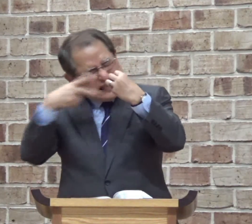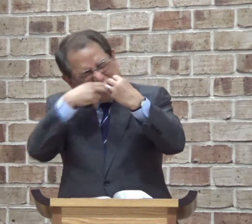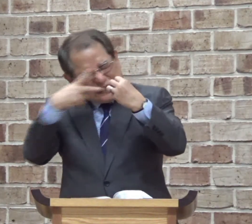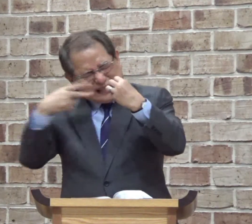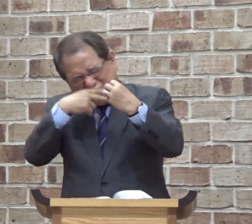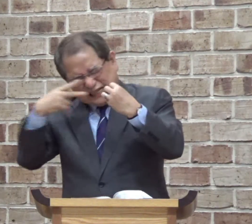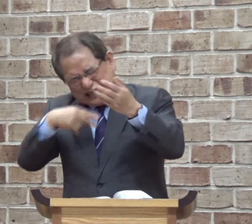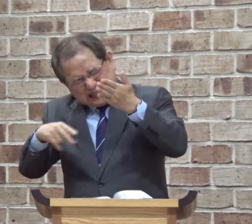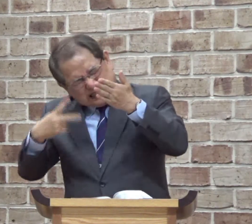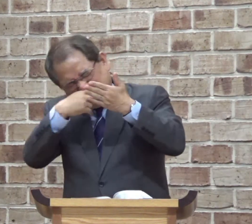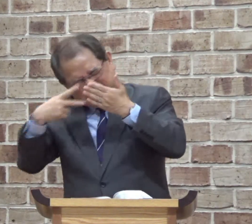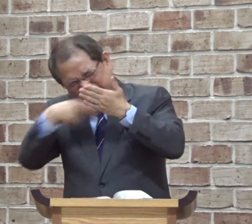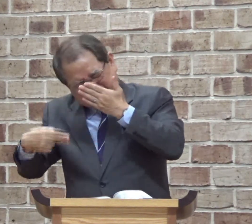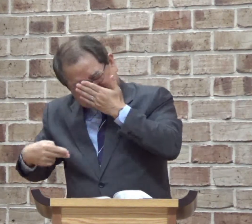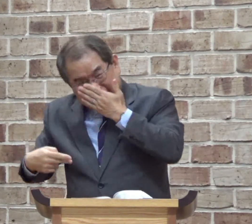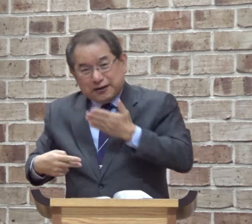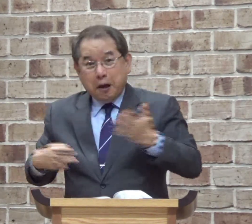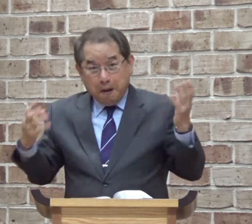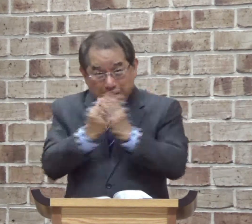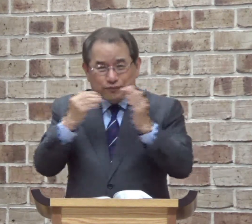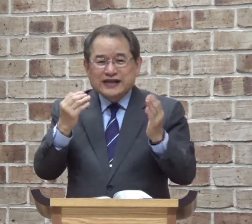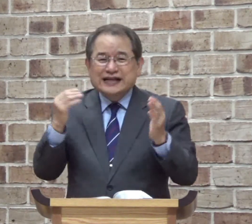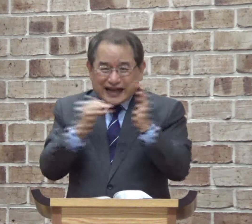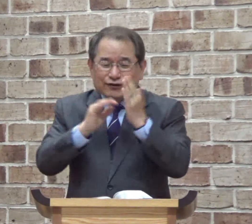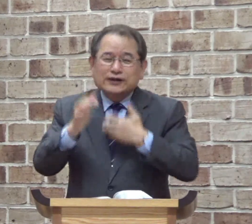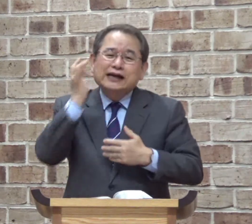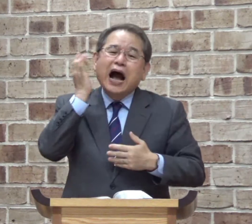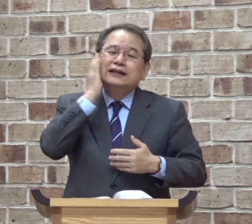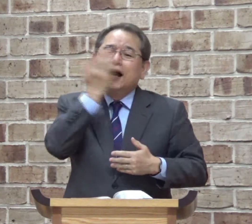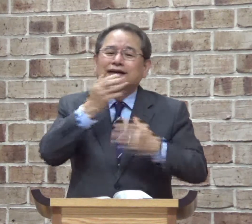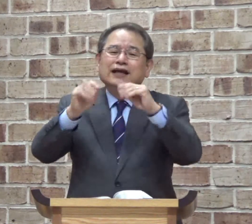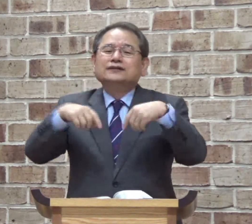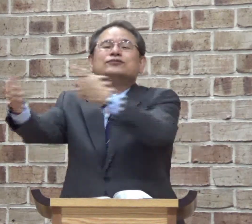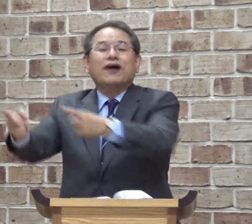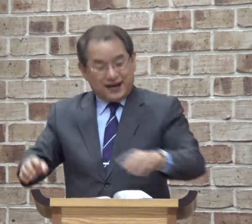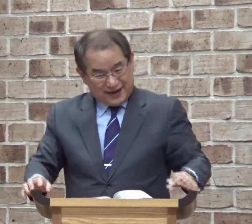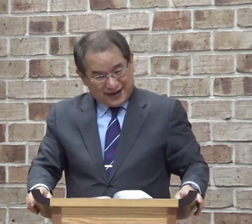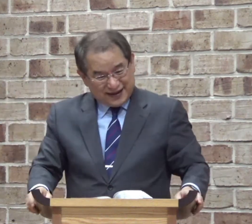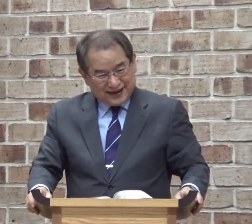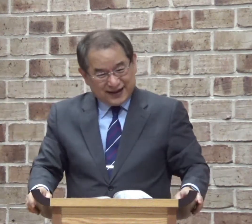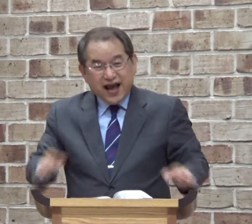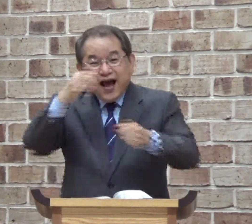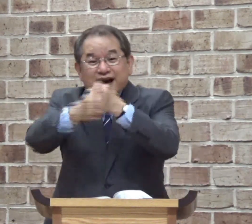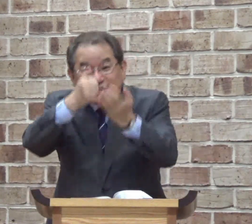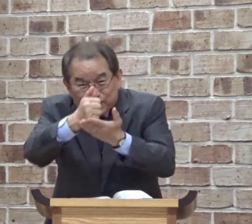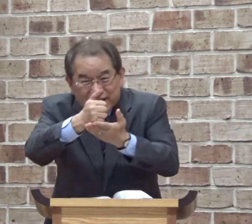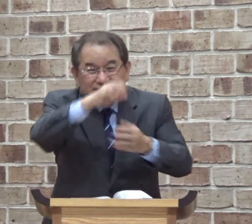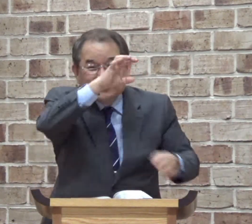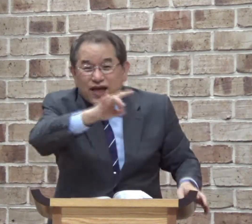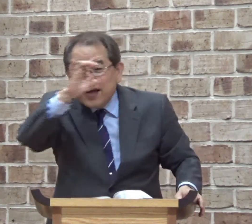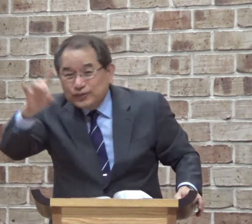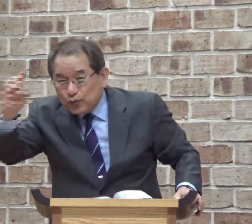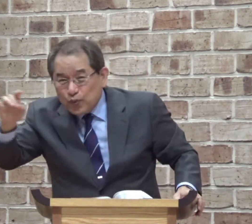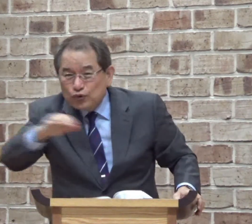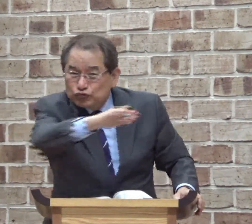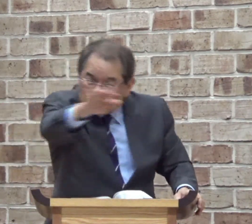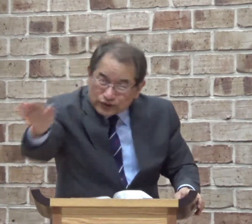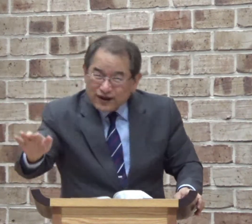하나님 그 이스라엘 백성들의 교만을 꺾으시고 낮추게 하시며 그 훈련 이후에 가나안 땅에 들어가게 하십니다. 내가